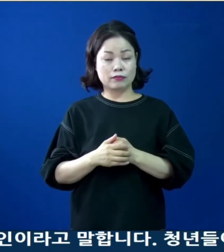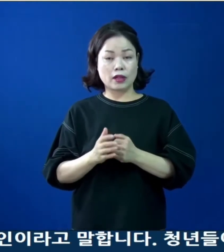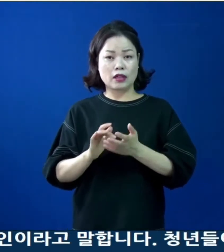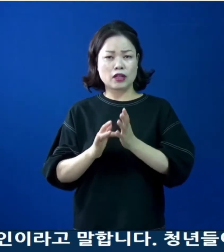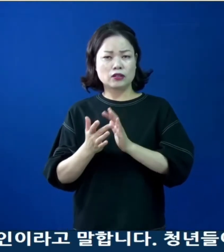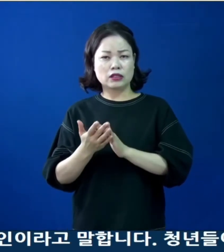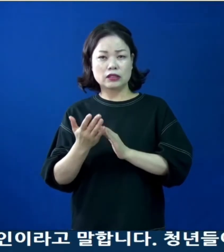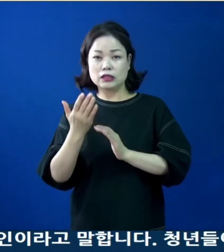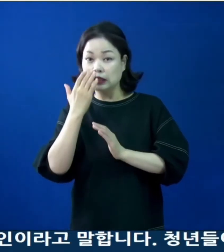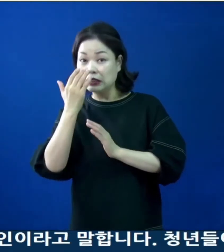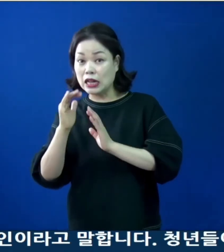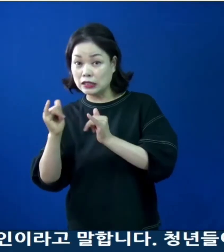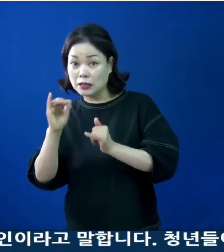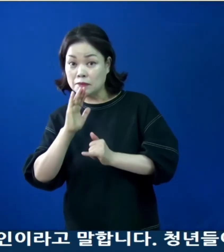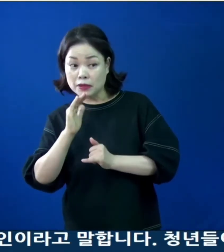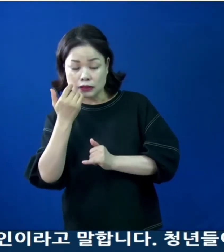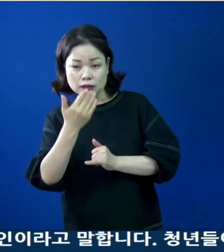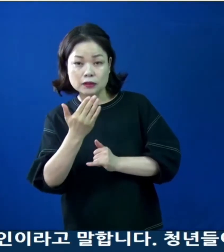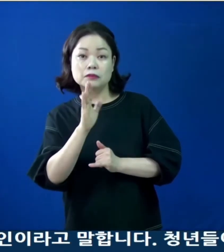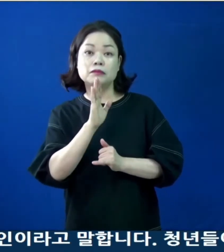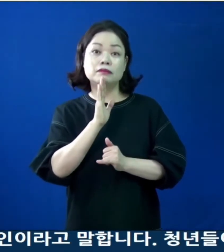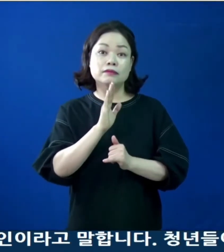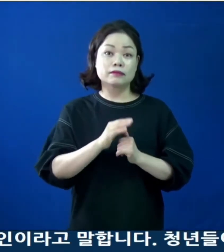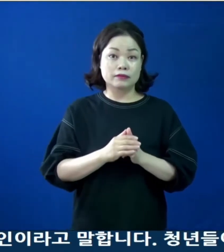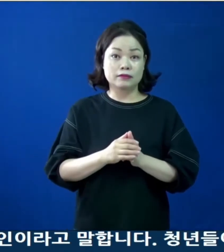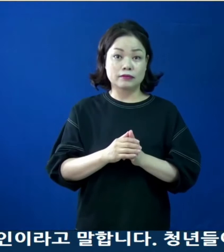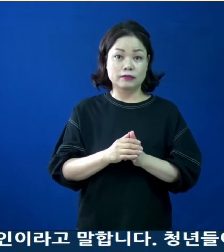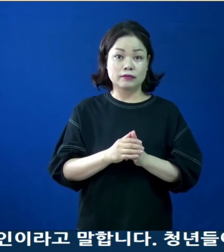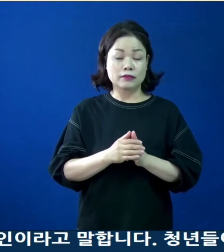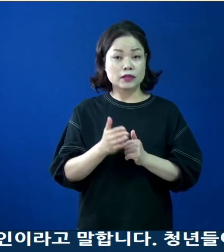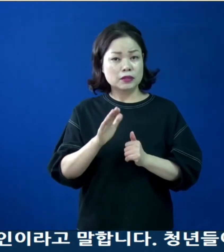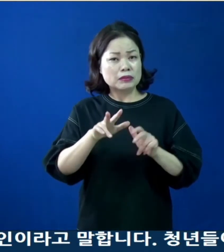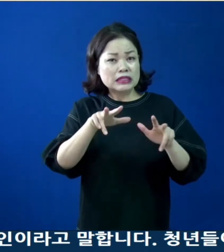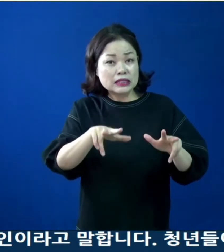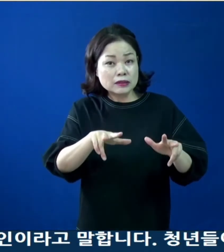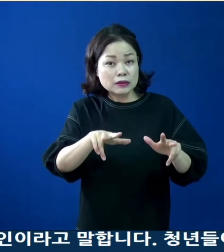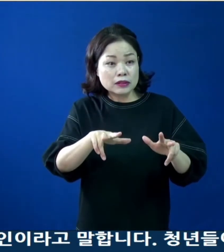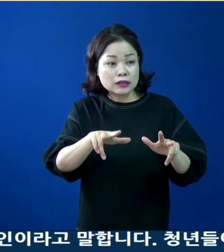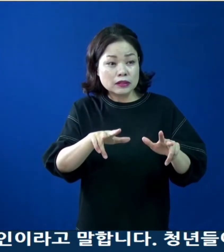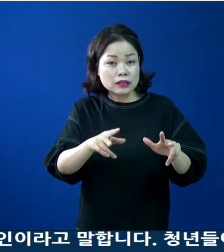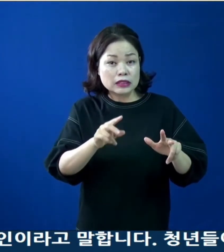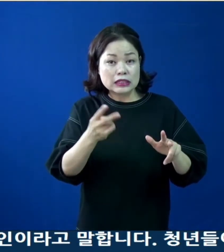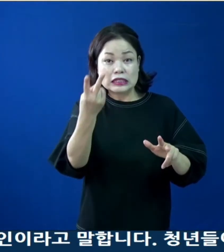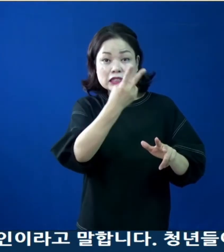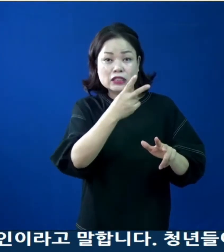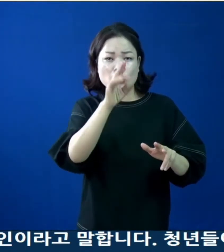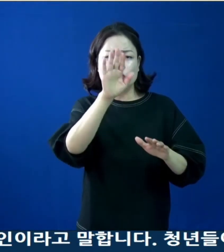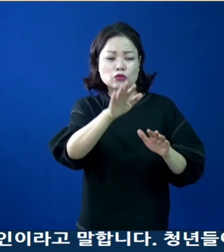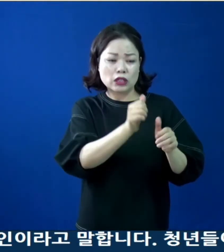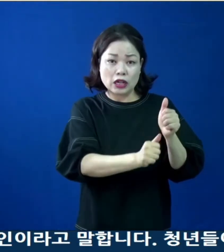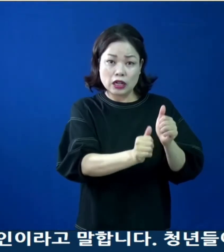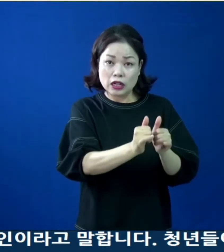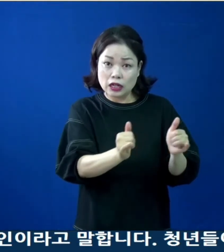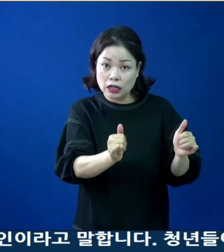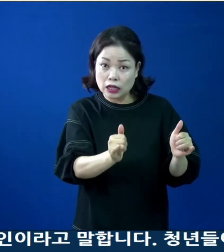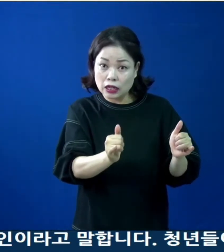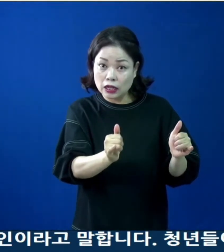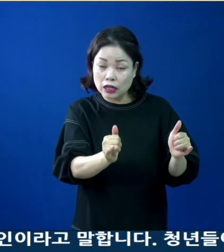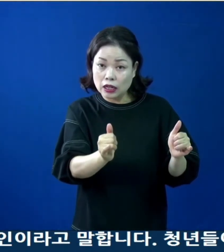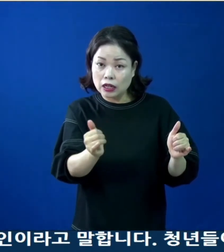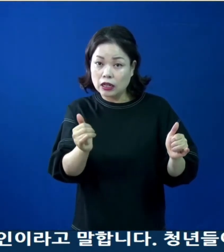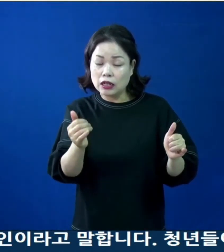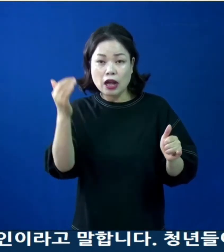예수님은 이스라엘 사람이죠? 맞지. 그런데 지금을 살고 있는 2000년 후대 사람인 나,